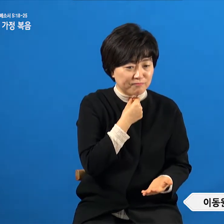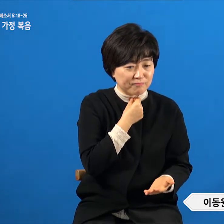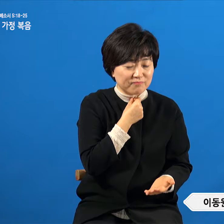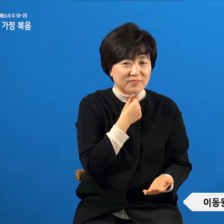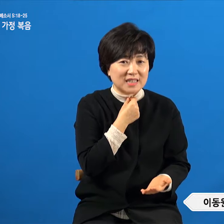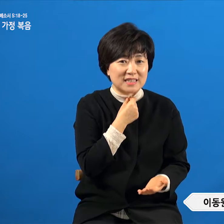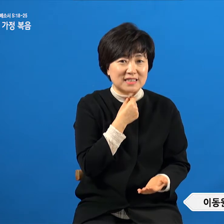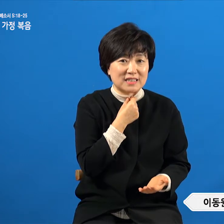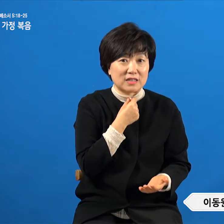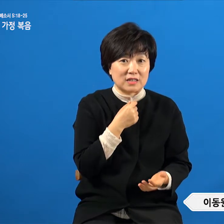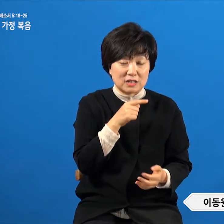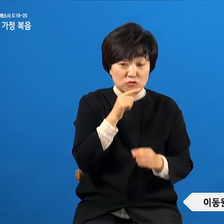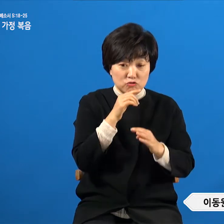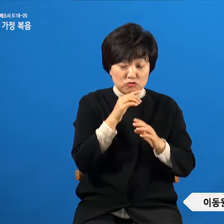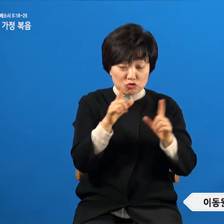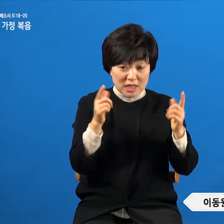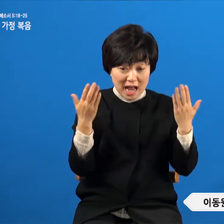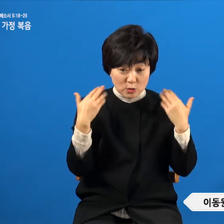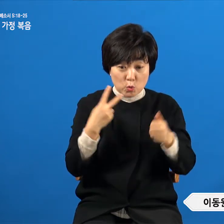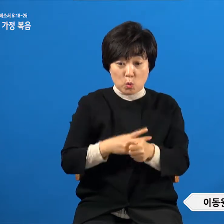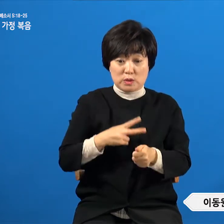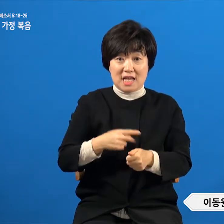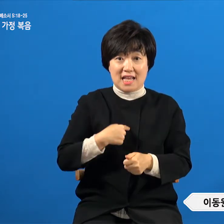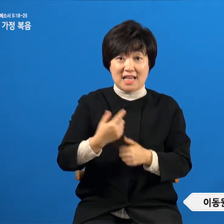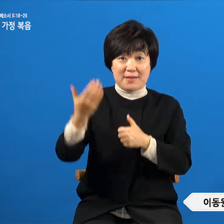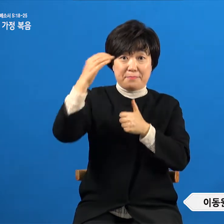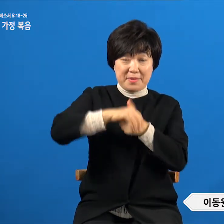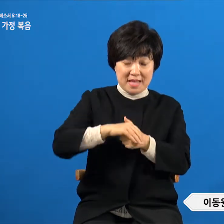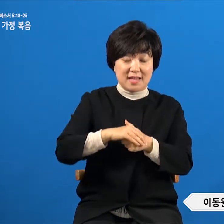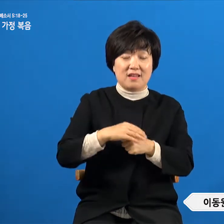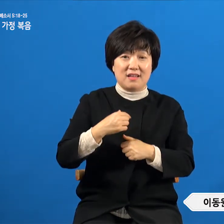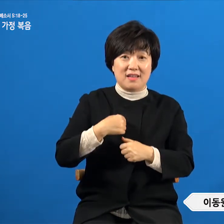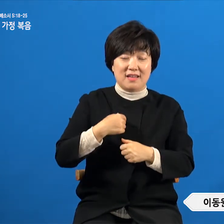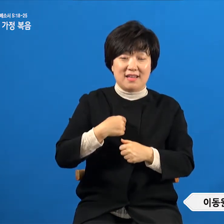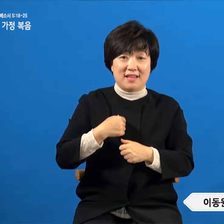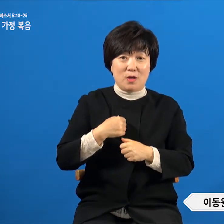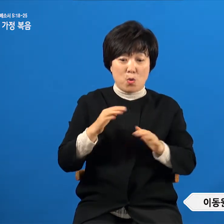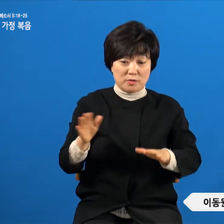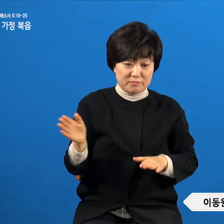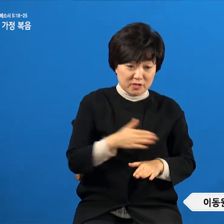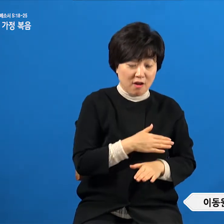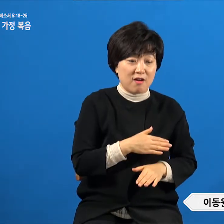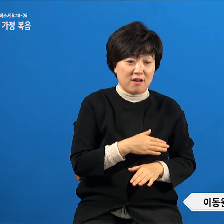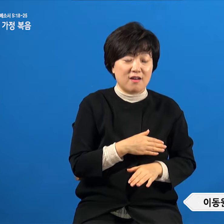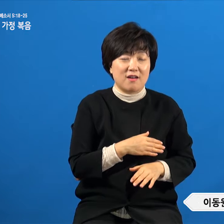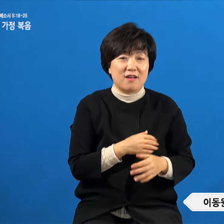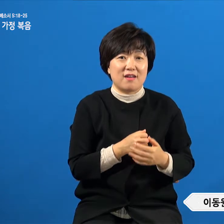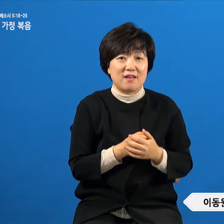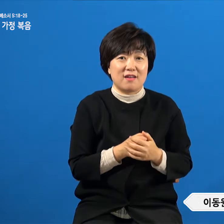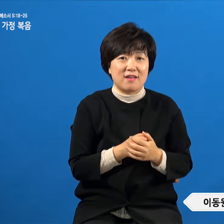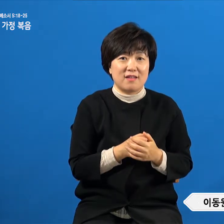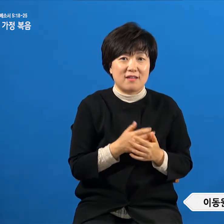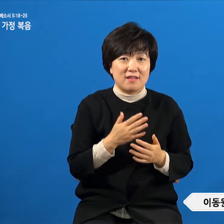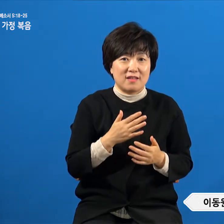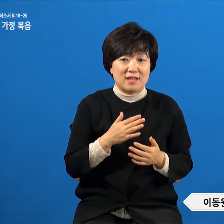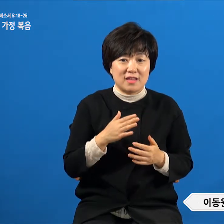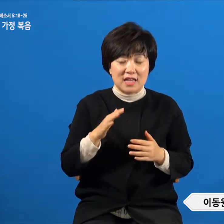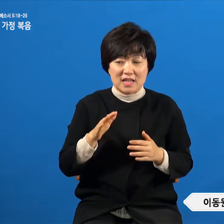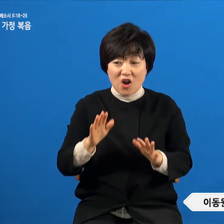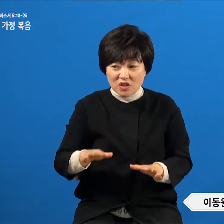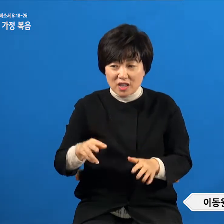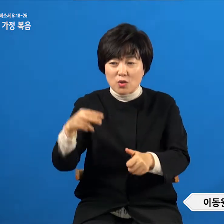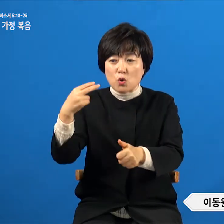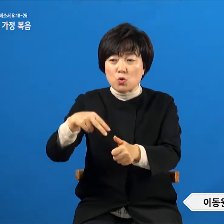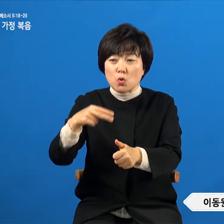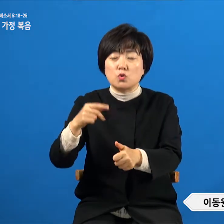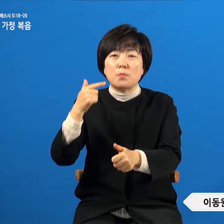그러니까 주일학교 교사를 하라고 그래요. 그래서 제가 주일학교 교사를 했습니다. 나는 오늘 저희 교회에서는 이제 교육목자라고